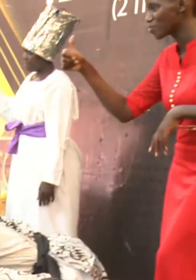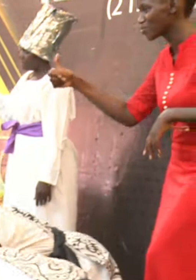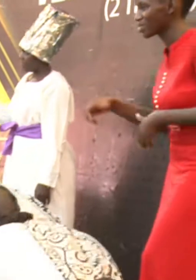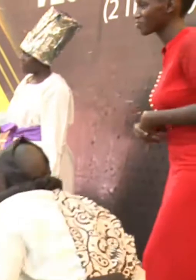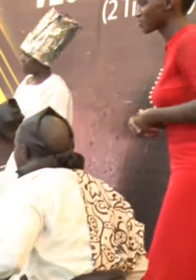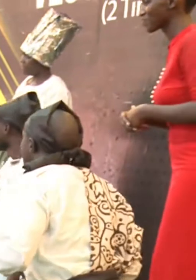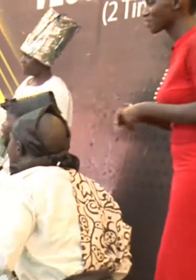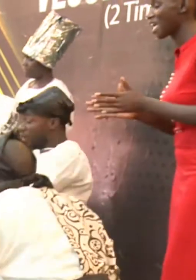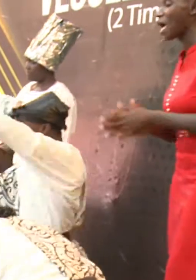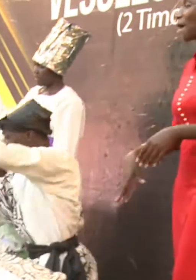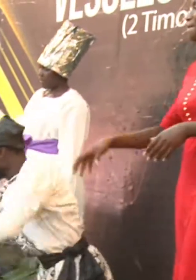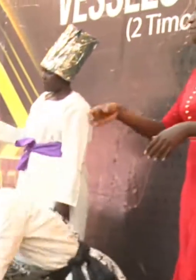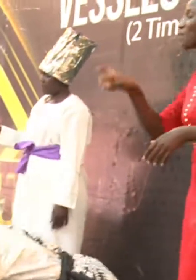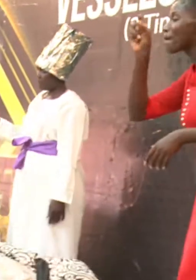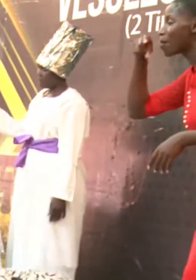enkoko